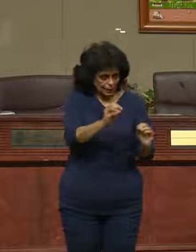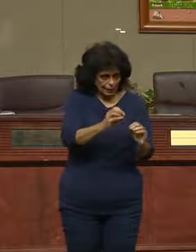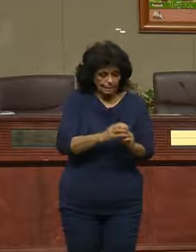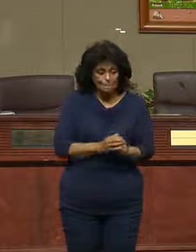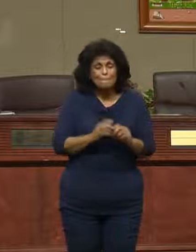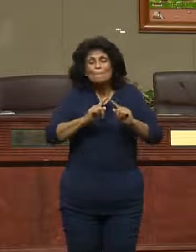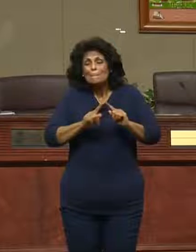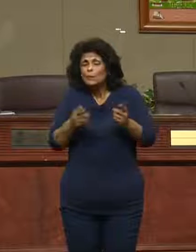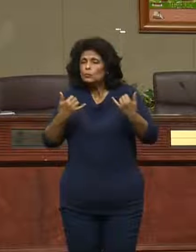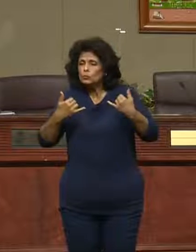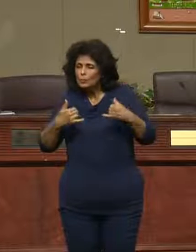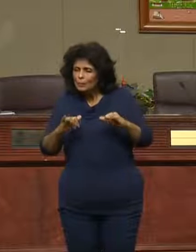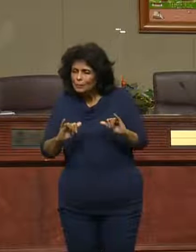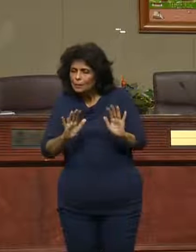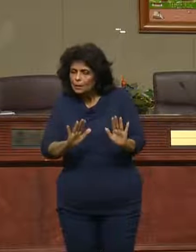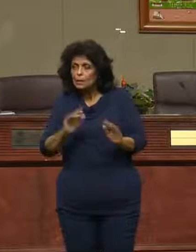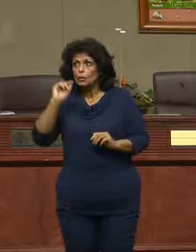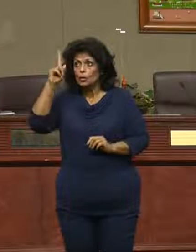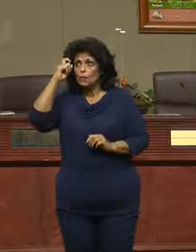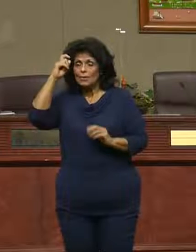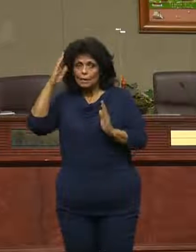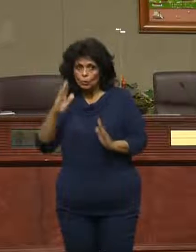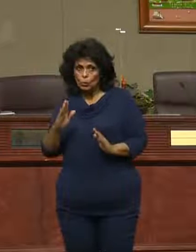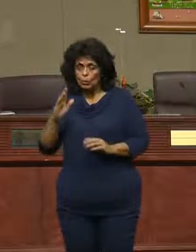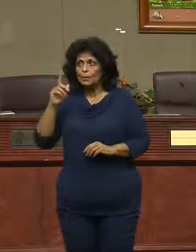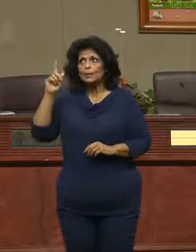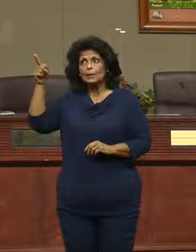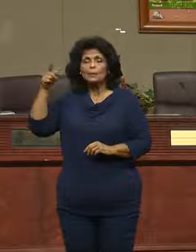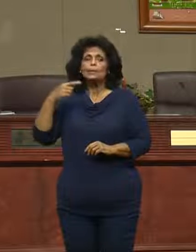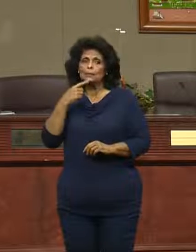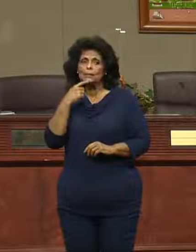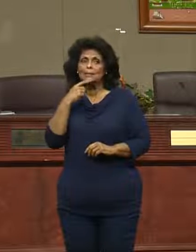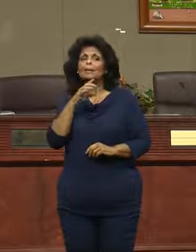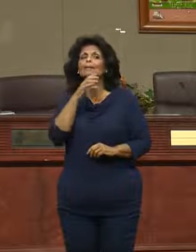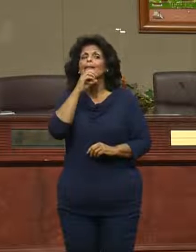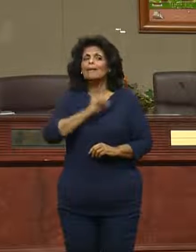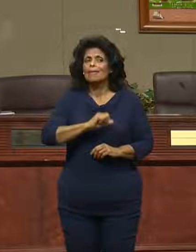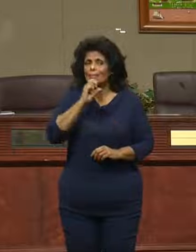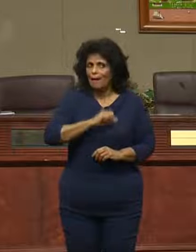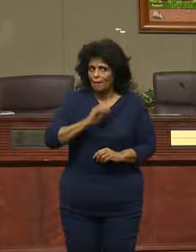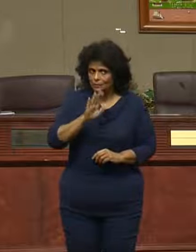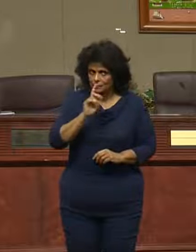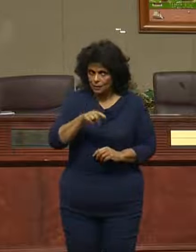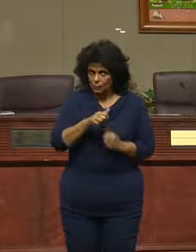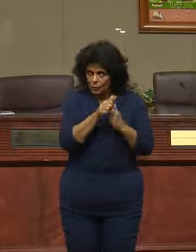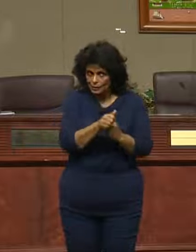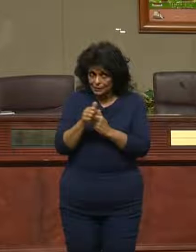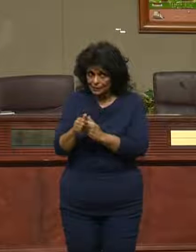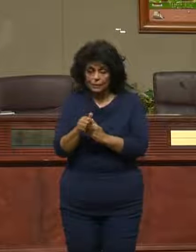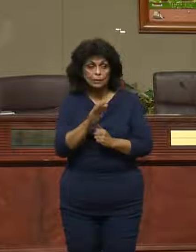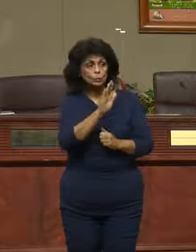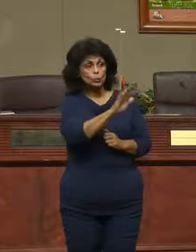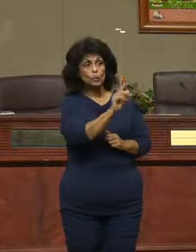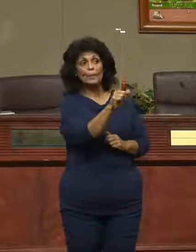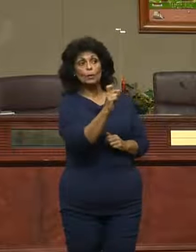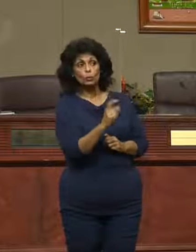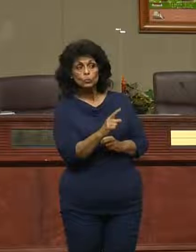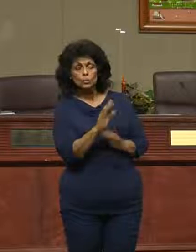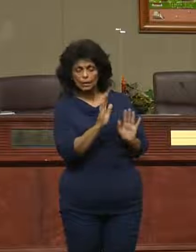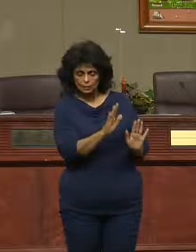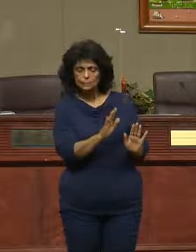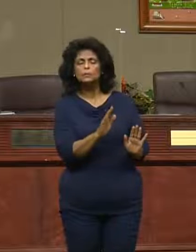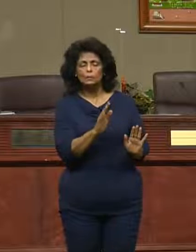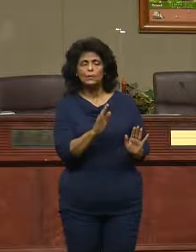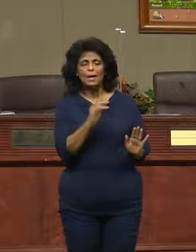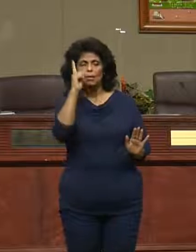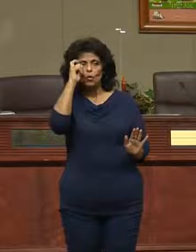las instrucciones del gobernador con respecto a la edad de las personas. Y entonces eso va en lo que me preguntaste. El gobernador